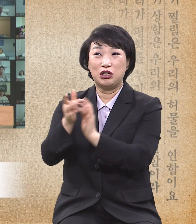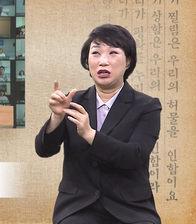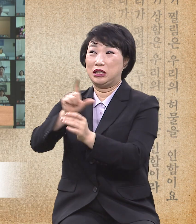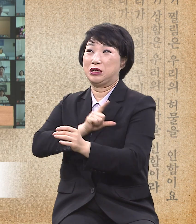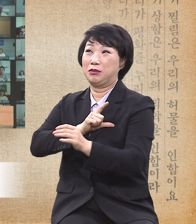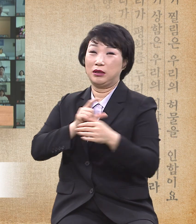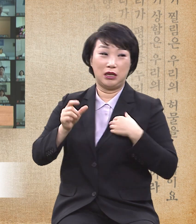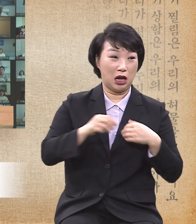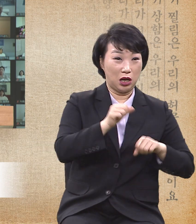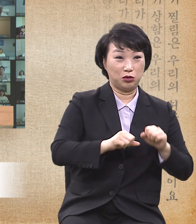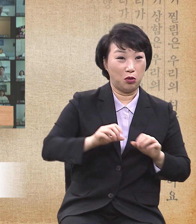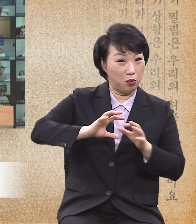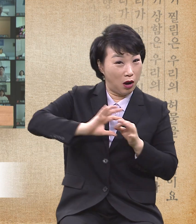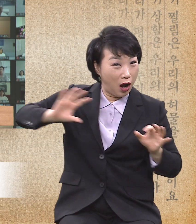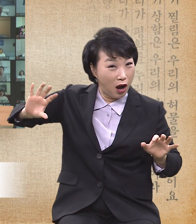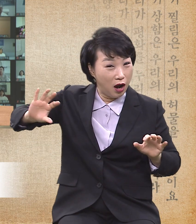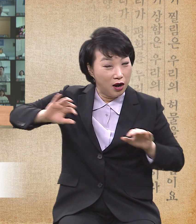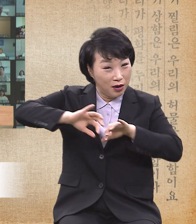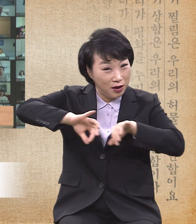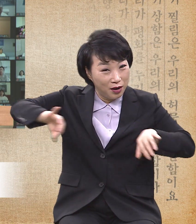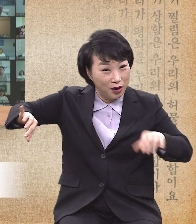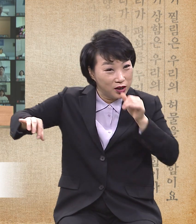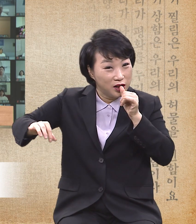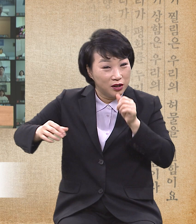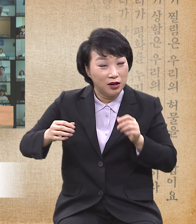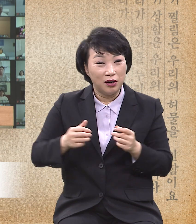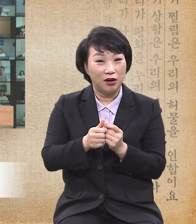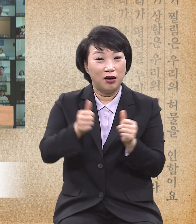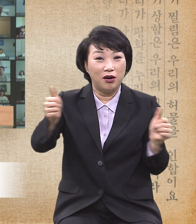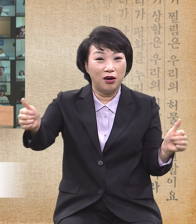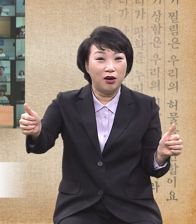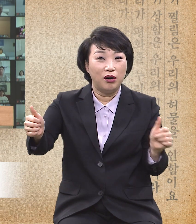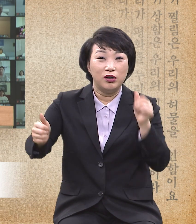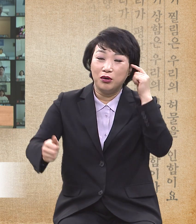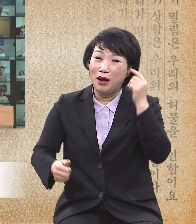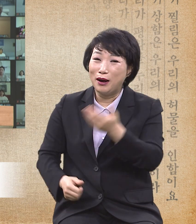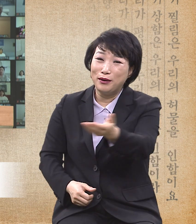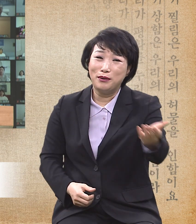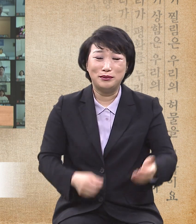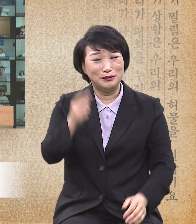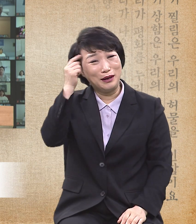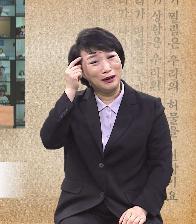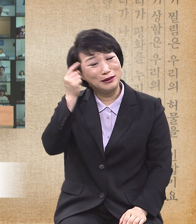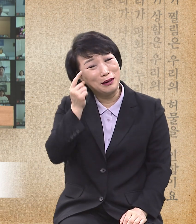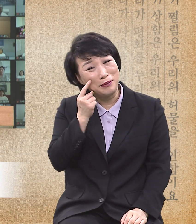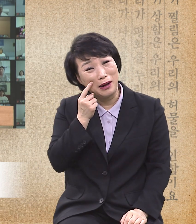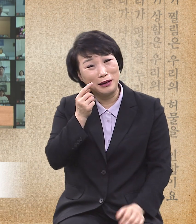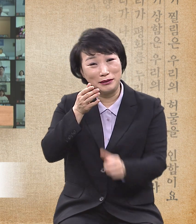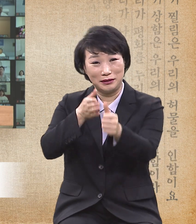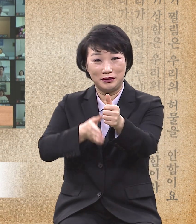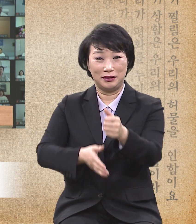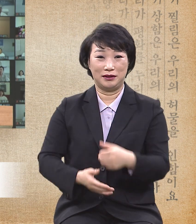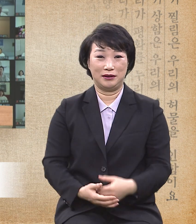나는 분리되어 있는가? 깊이 생각해 보라 이 말이죠.